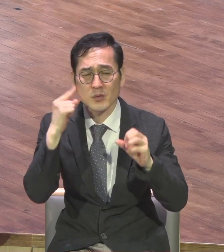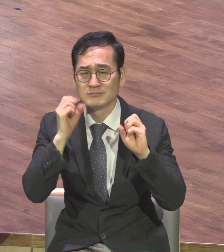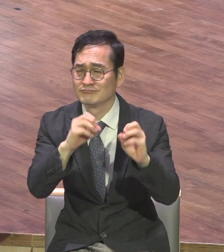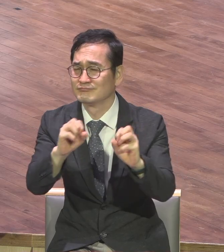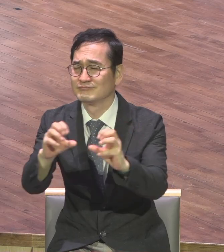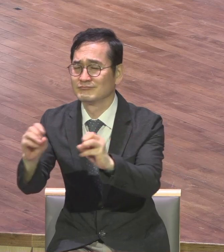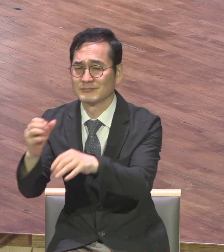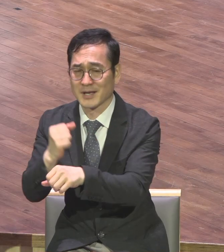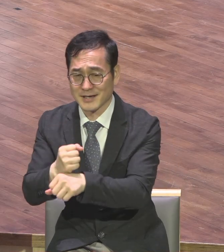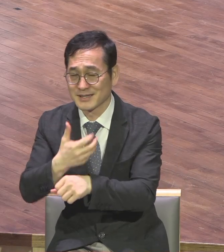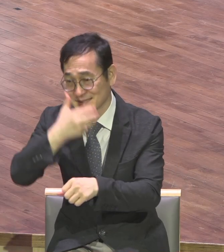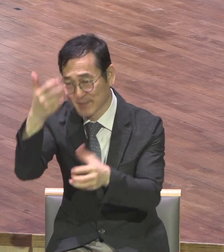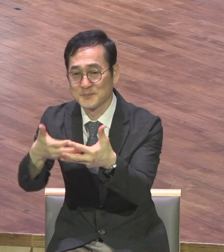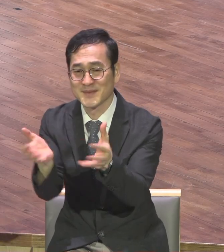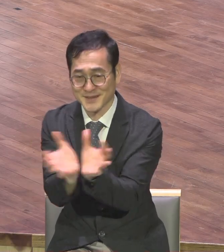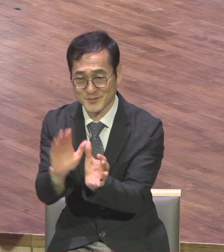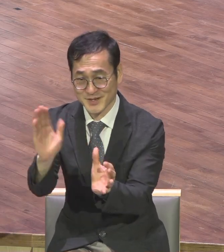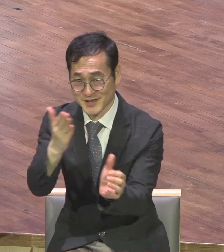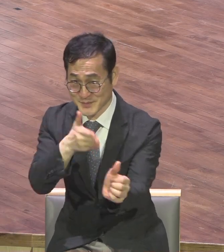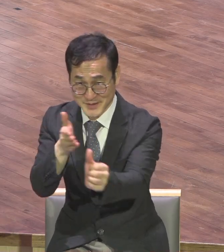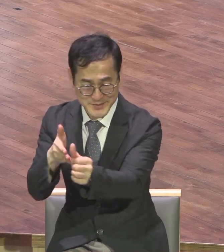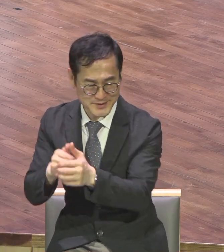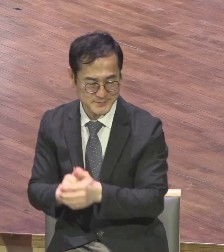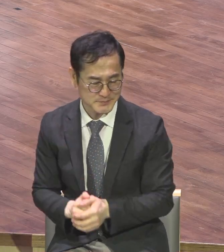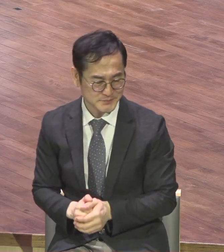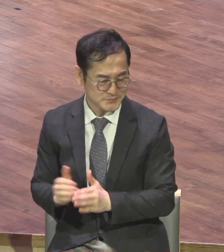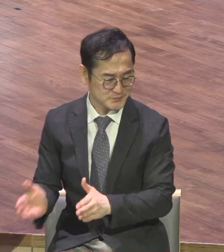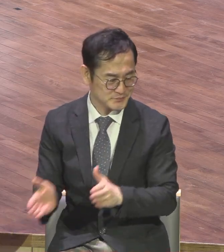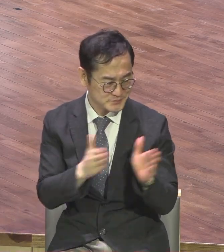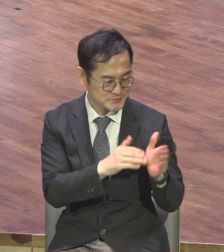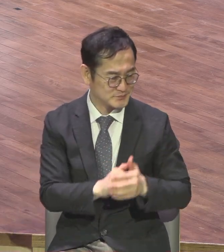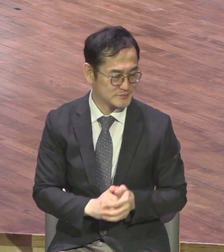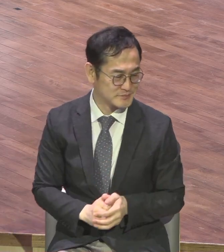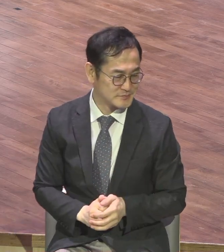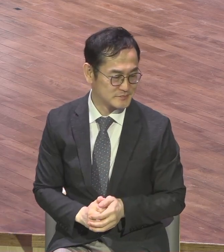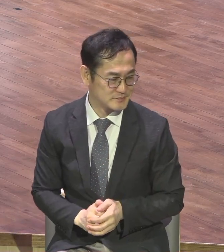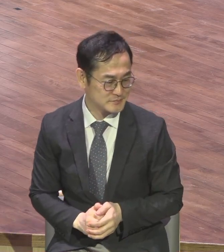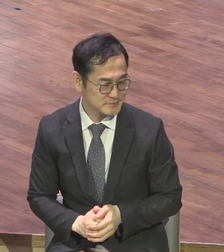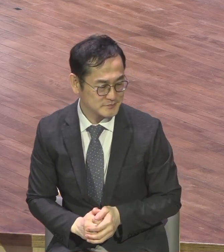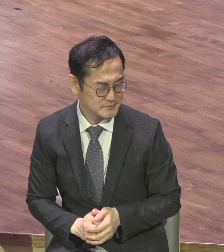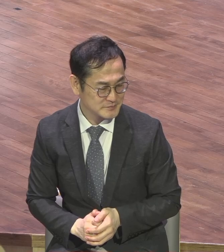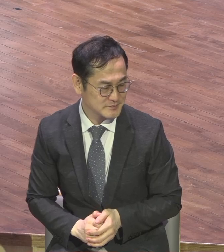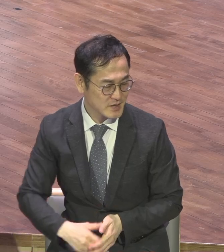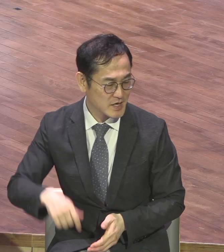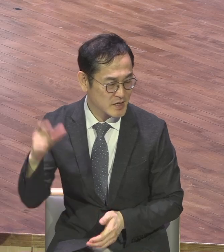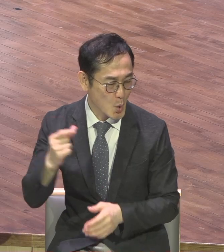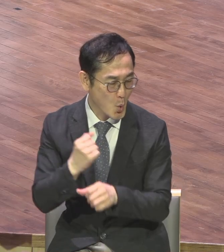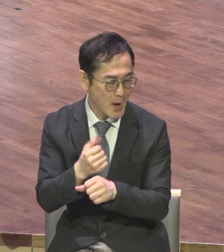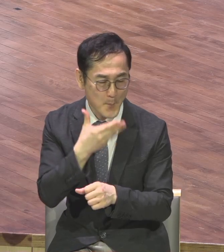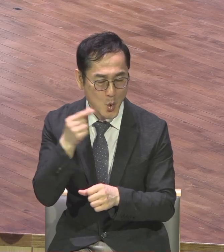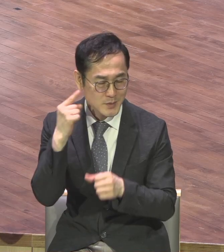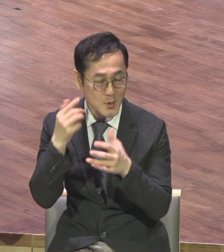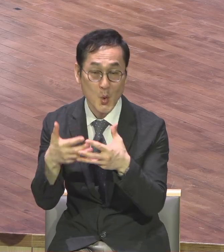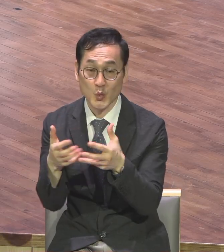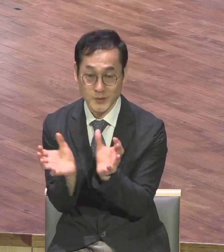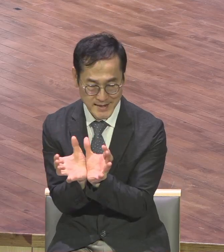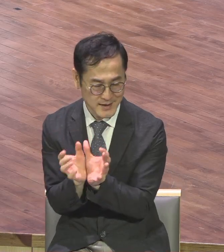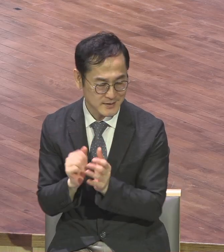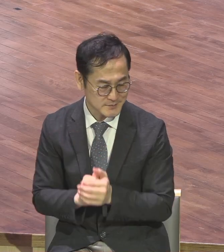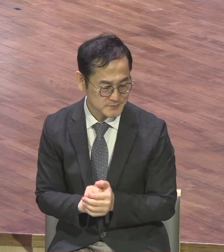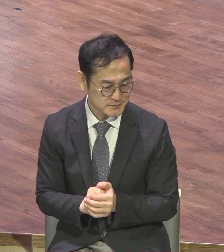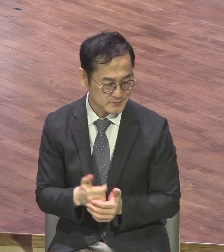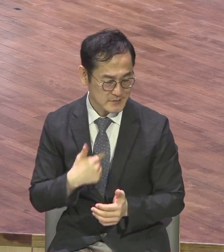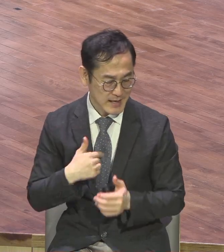운동입니다. 21절 봅니다. 나의 동역자 디모데와 나의 친척 누기오와 야손과